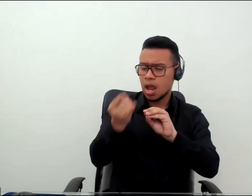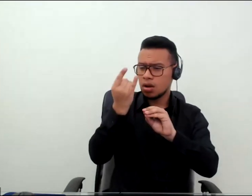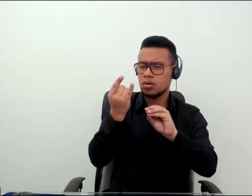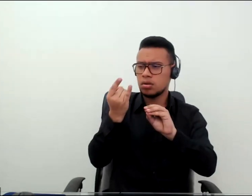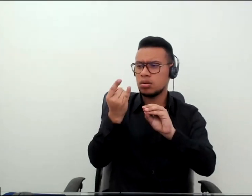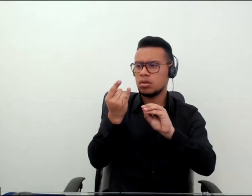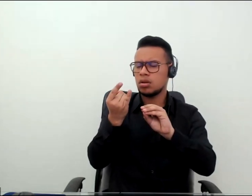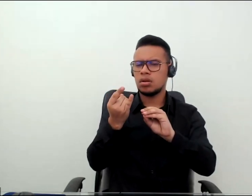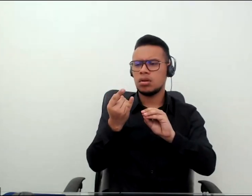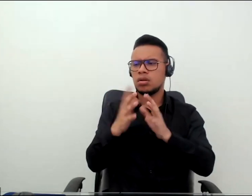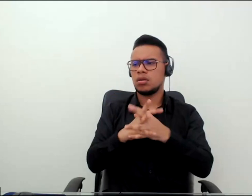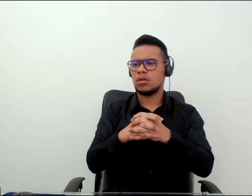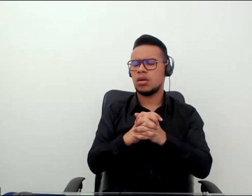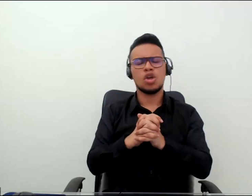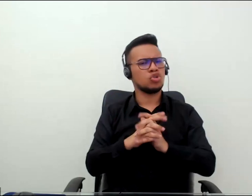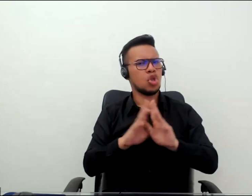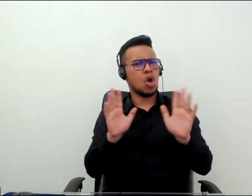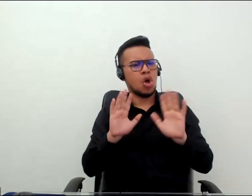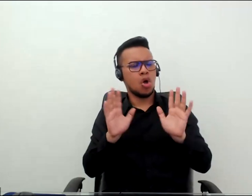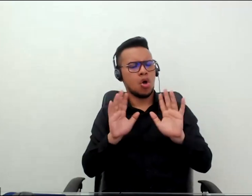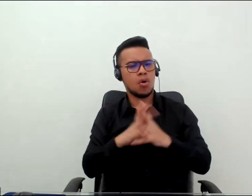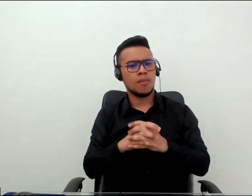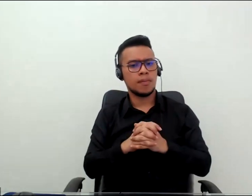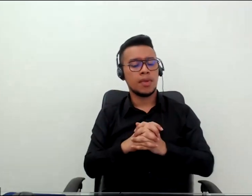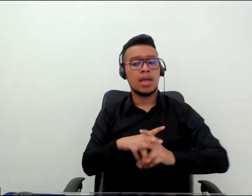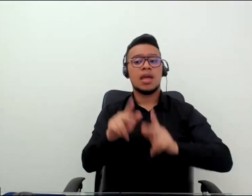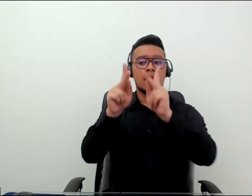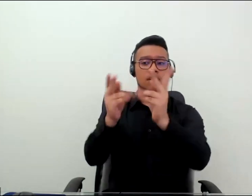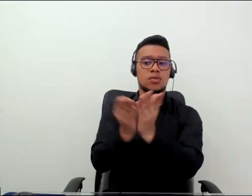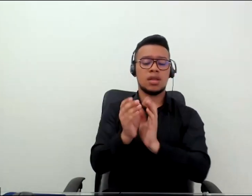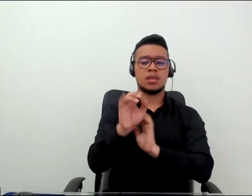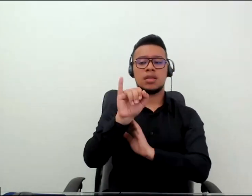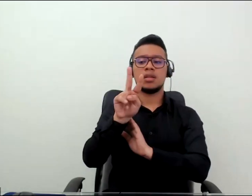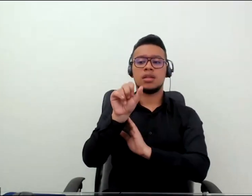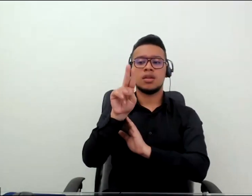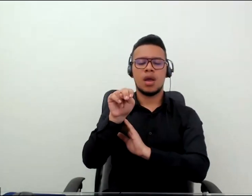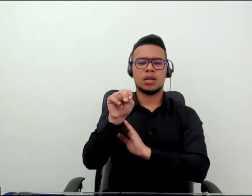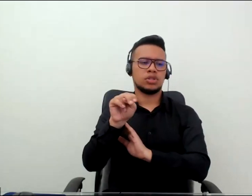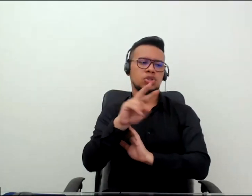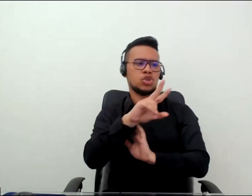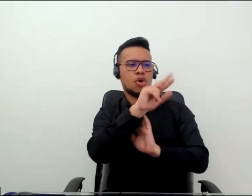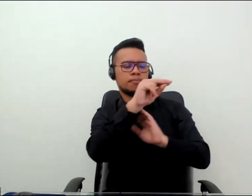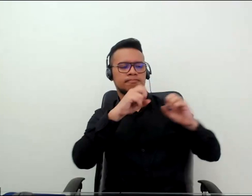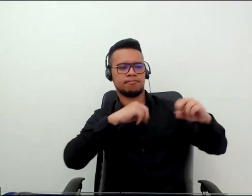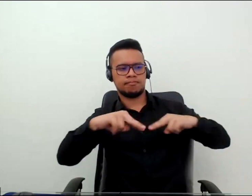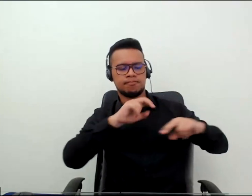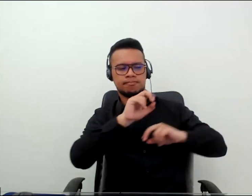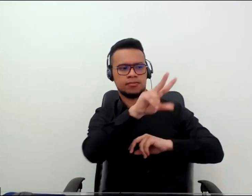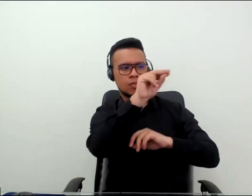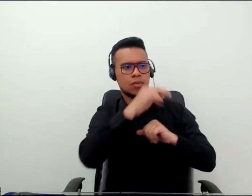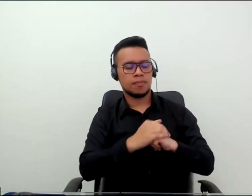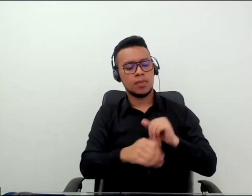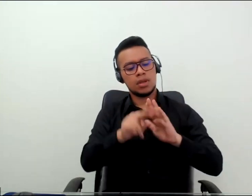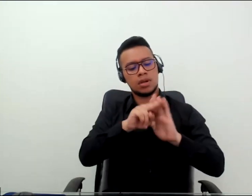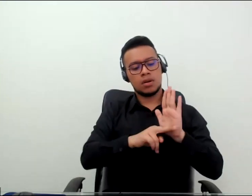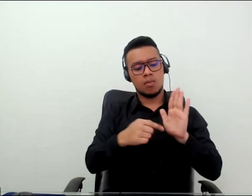no para en nuestro estudiante Iván no vicerrector dentro del reglamento operativo